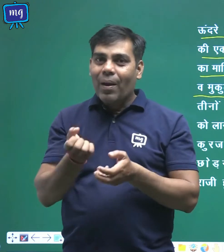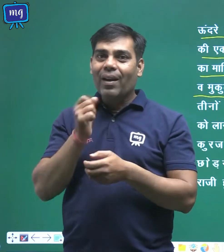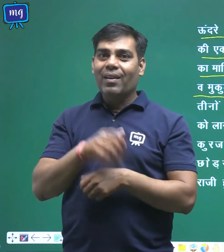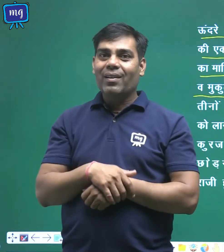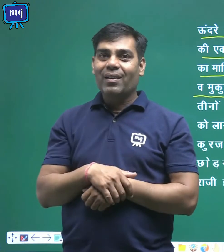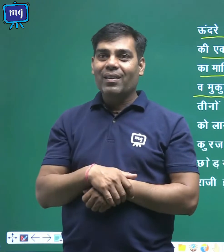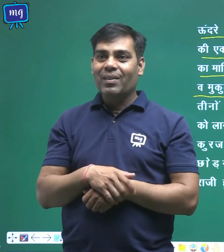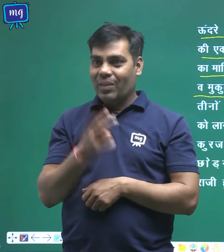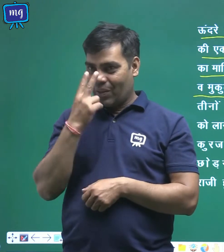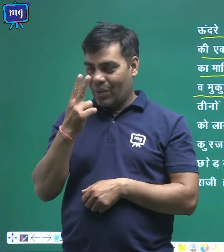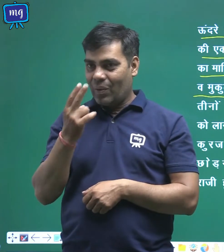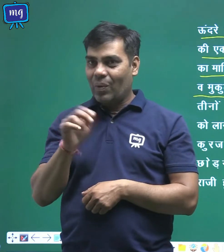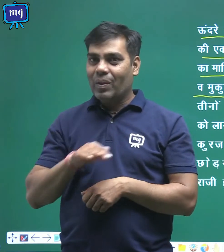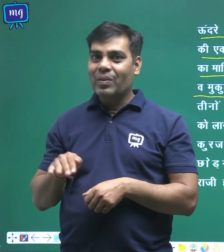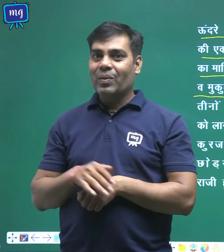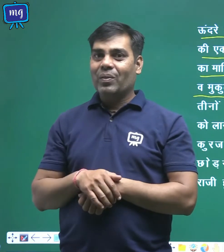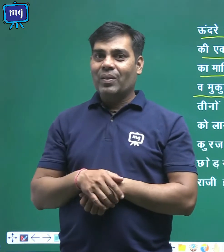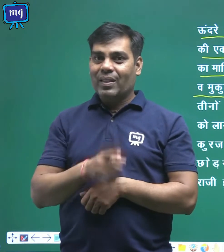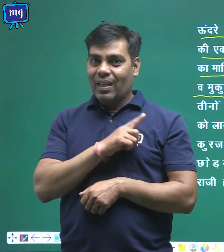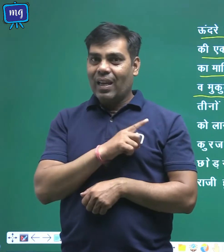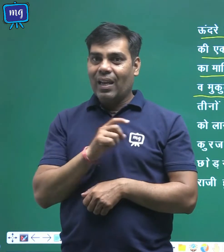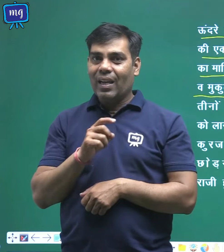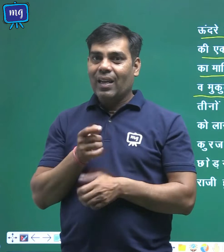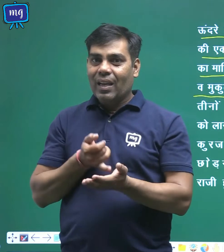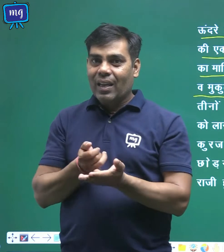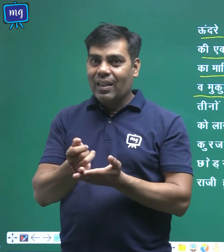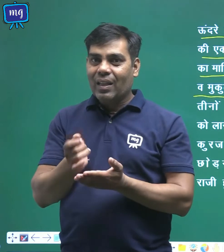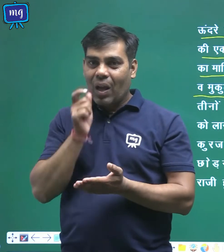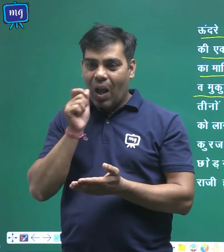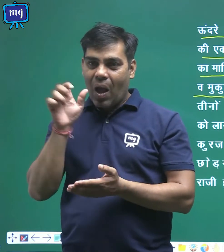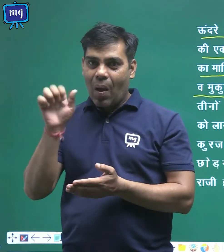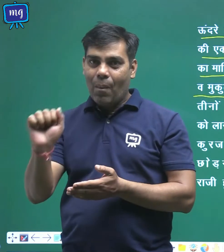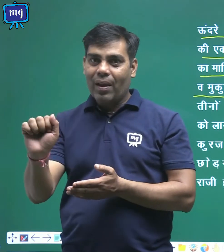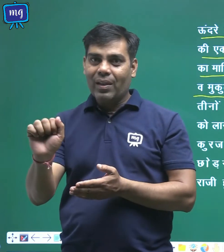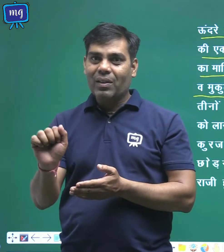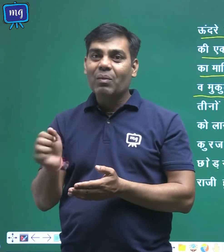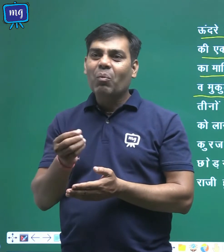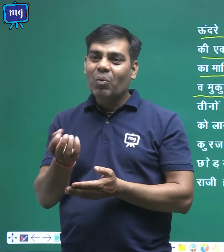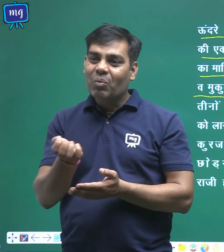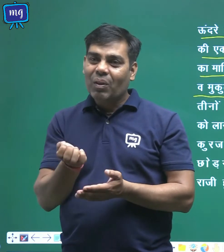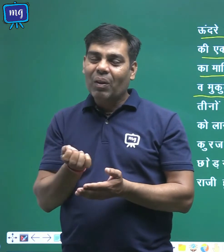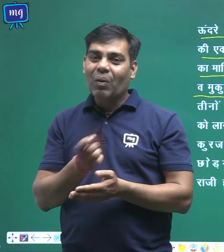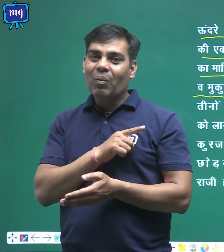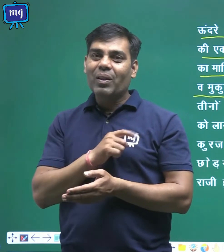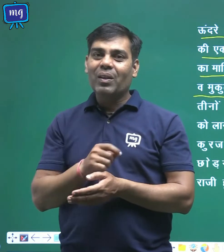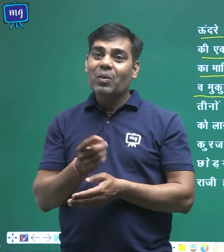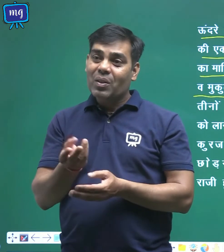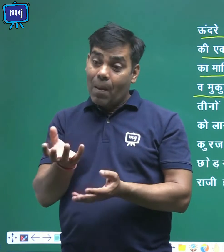देखो बच्चों, यह खेत का मालिक कितना लोभी है। इसकी